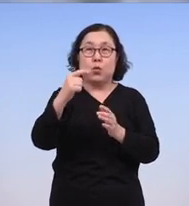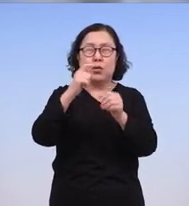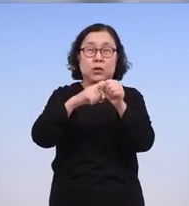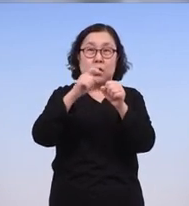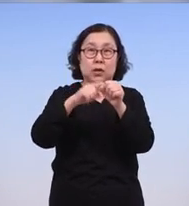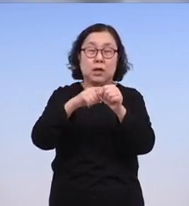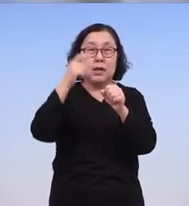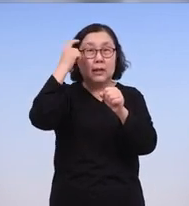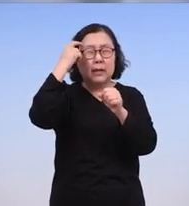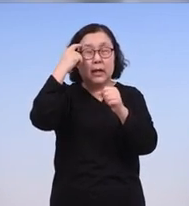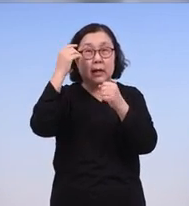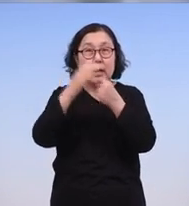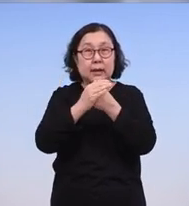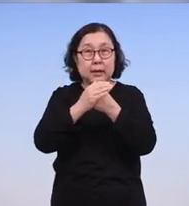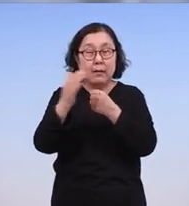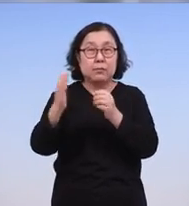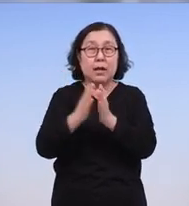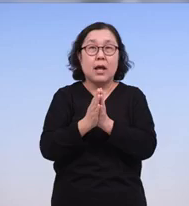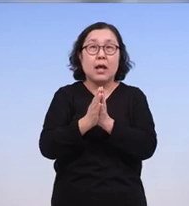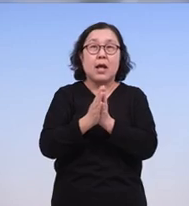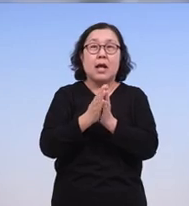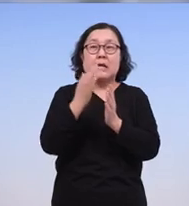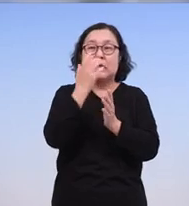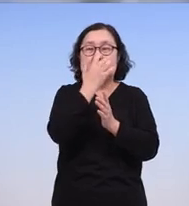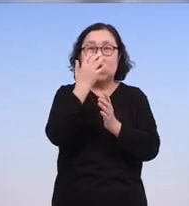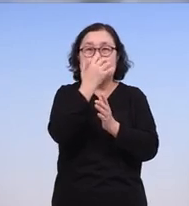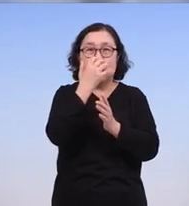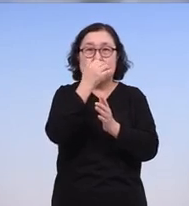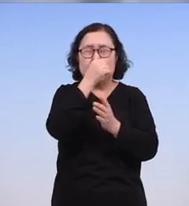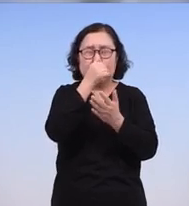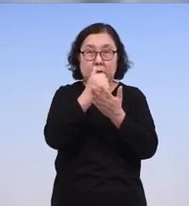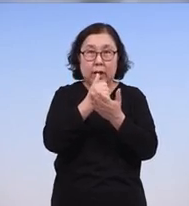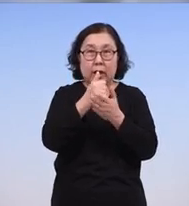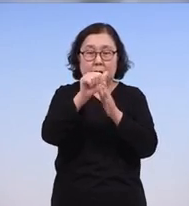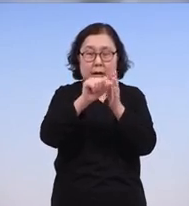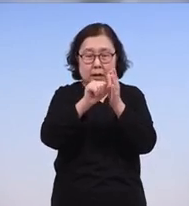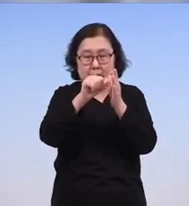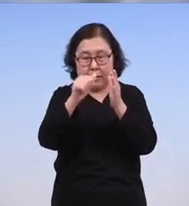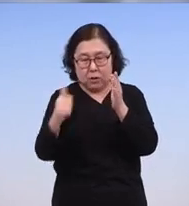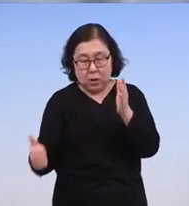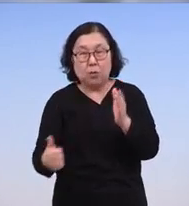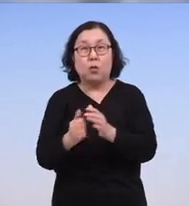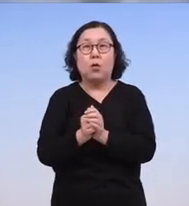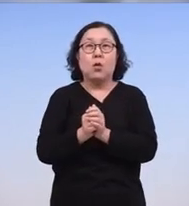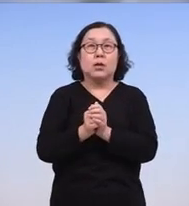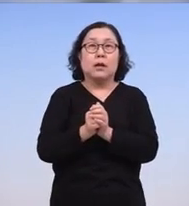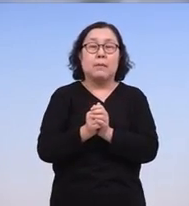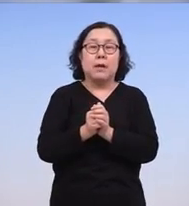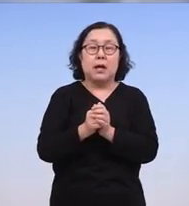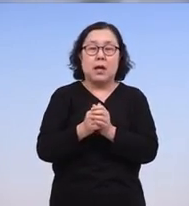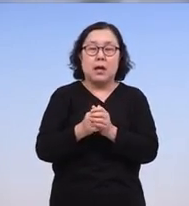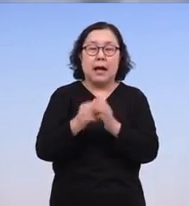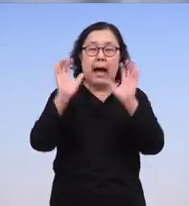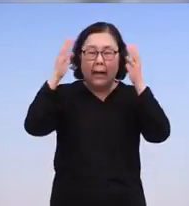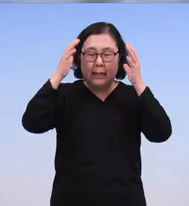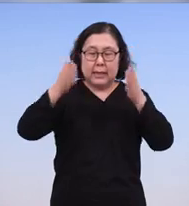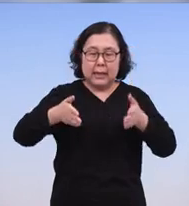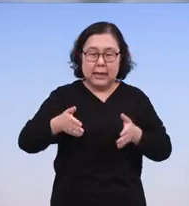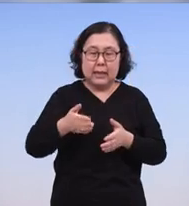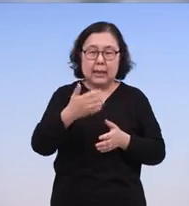성적 타락이 나오고 낙태가 나오고 지금 한창 이슈가 되고 있는 이 동성애 문제 등이 심화된다고 그 책은 주장을